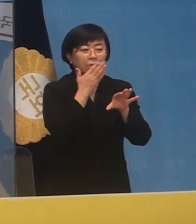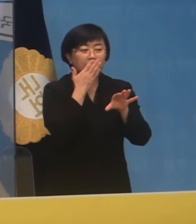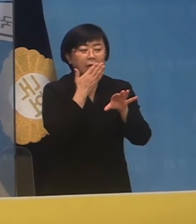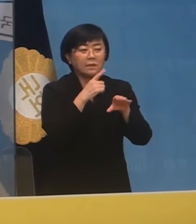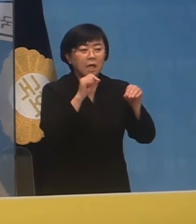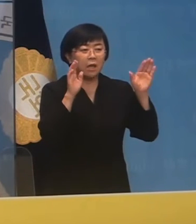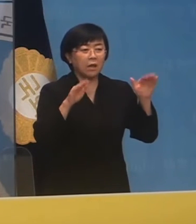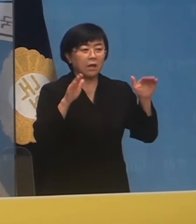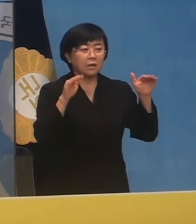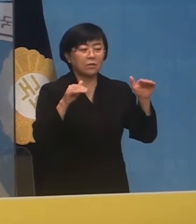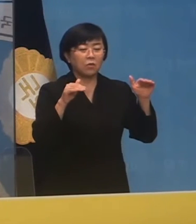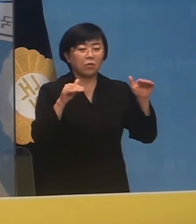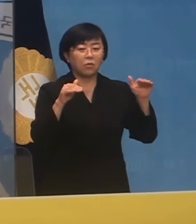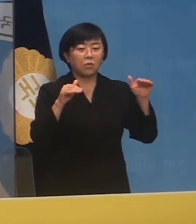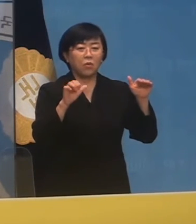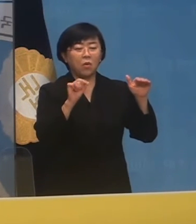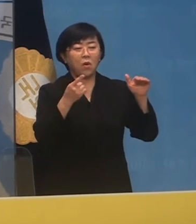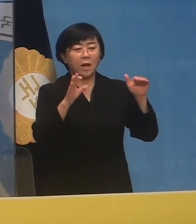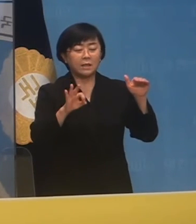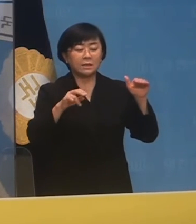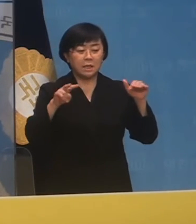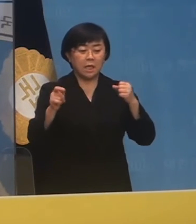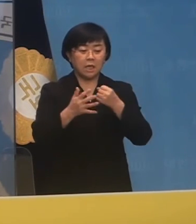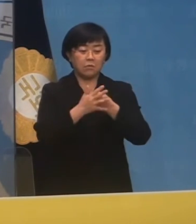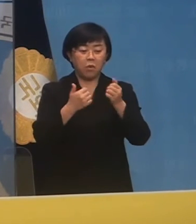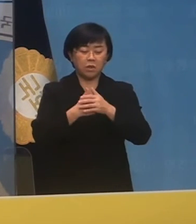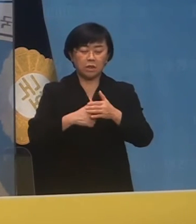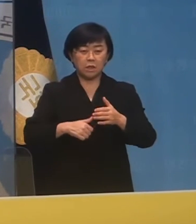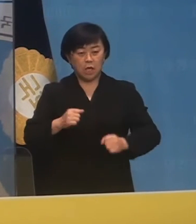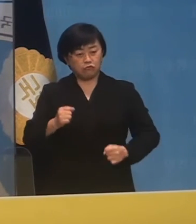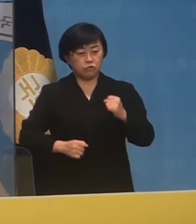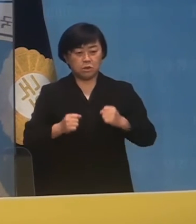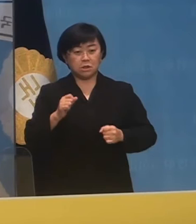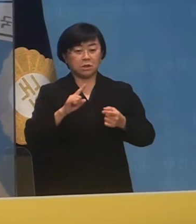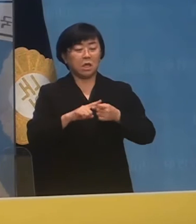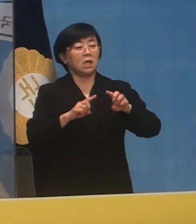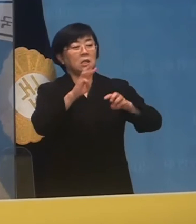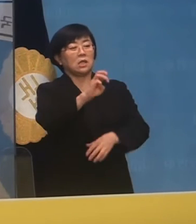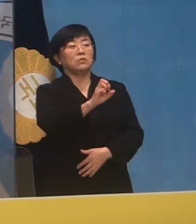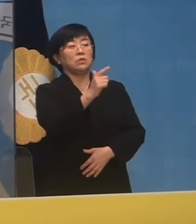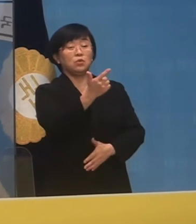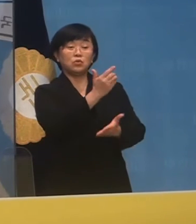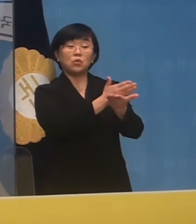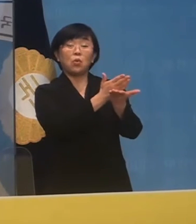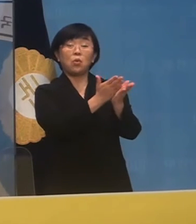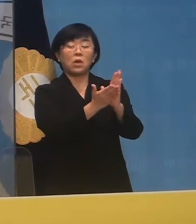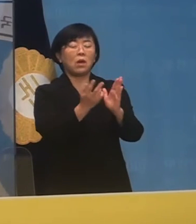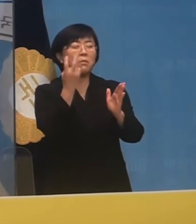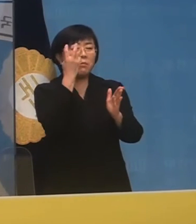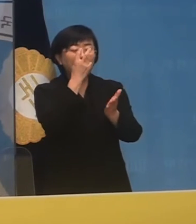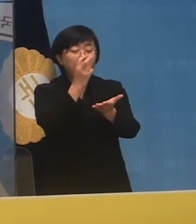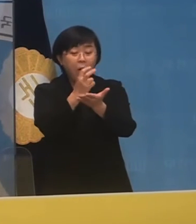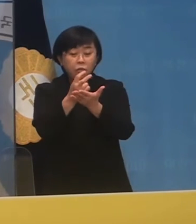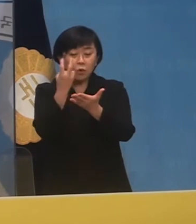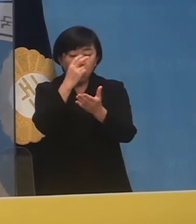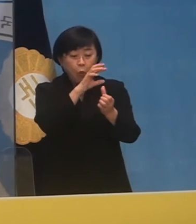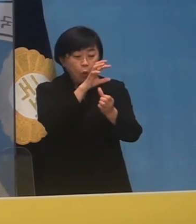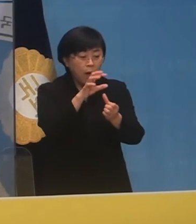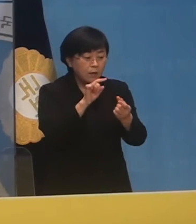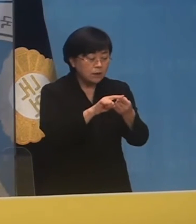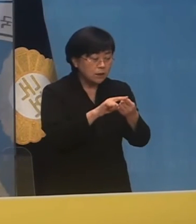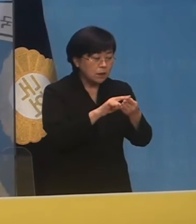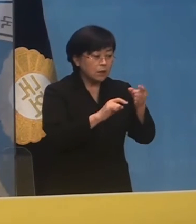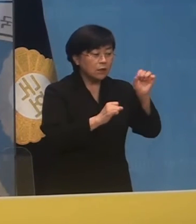저새와 황새, 흰발렁개, 등대구리 등 36종 이상의 법적 보호종이 서식하고 있는 것으로